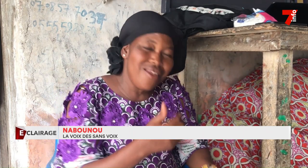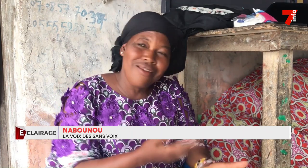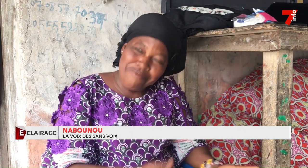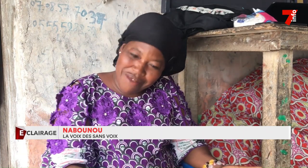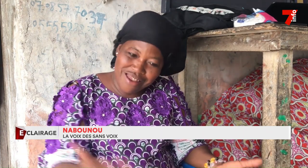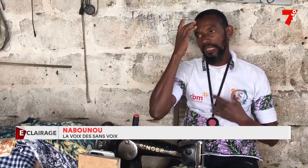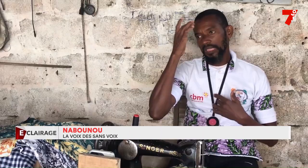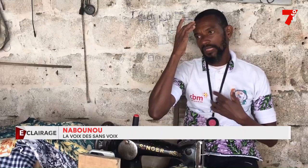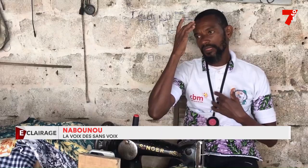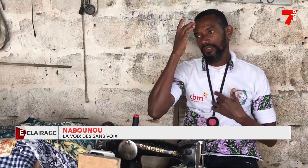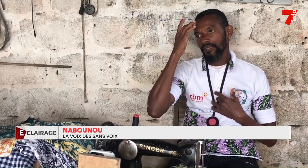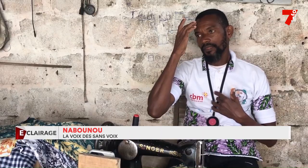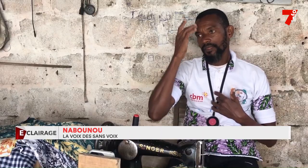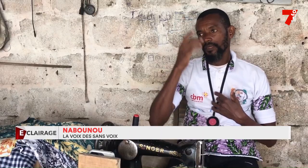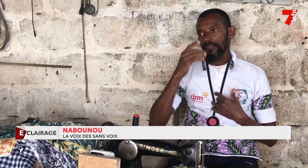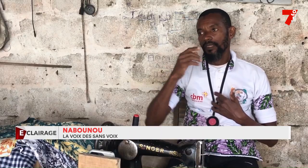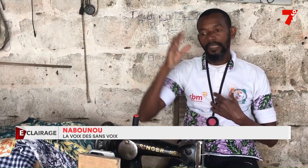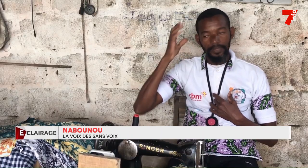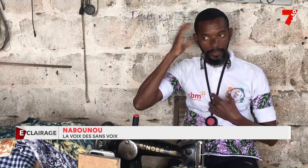tout ça.